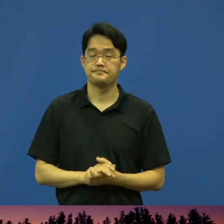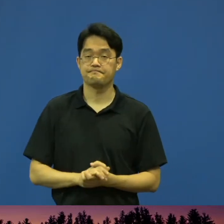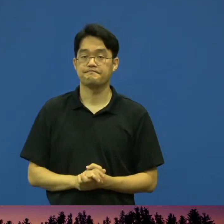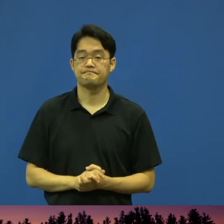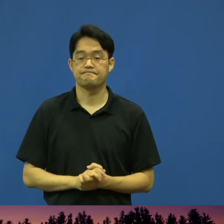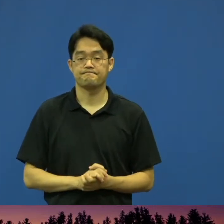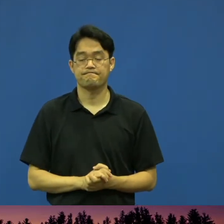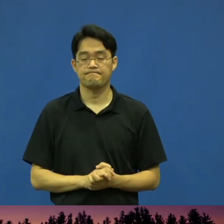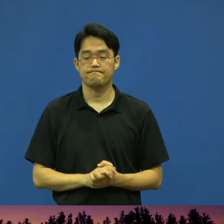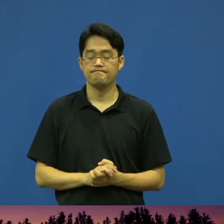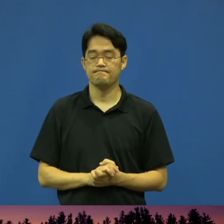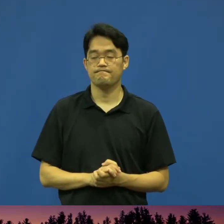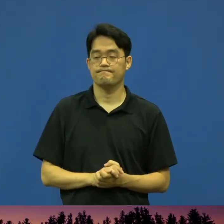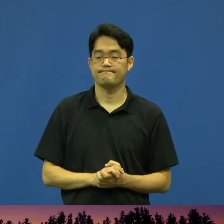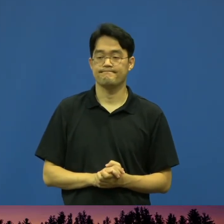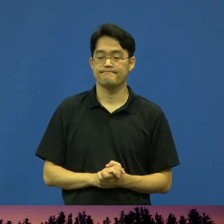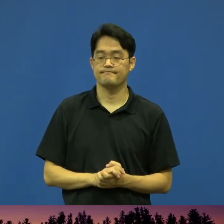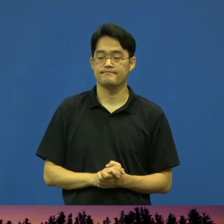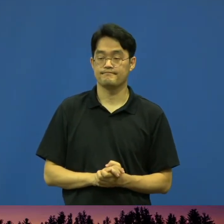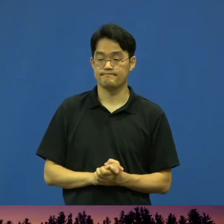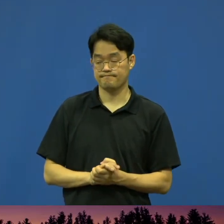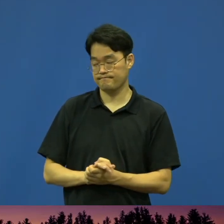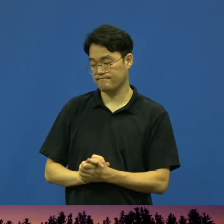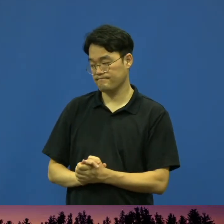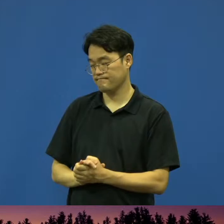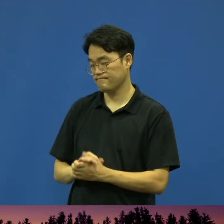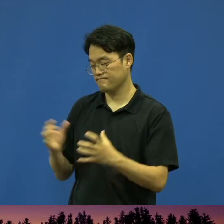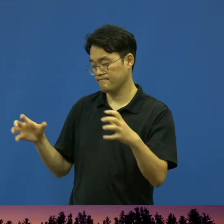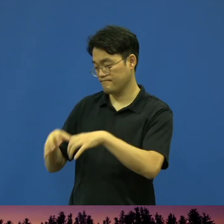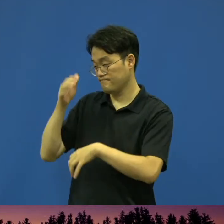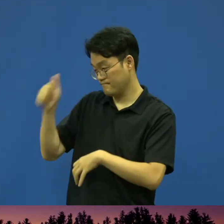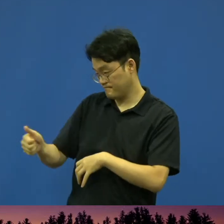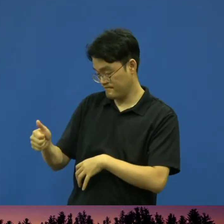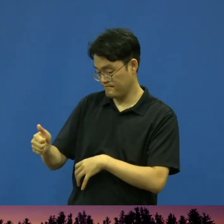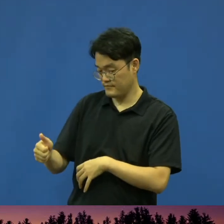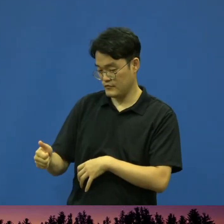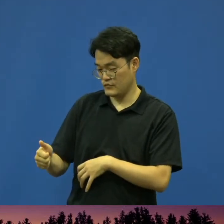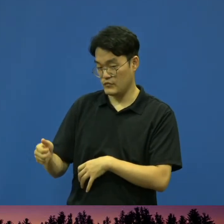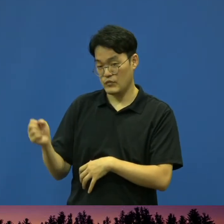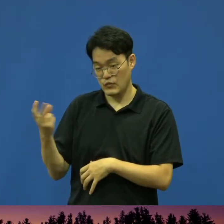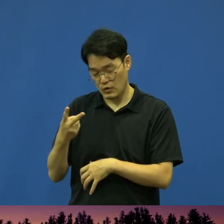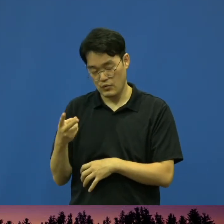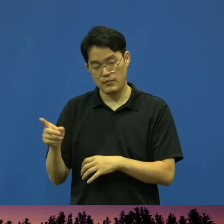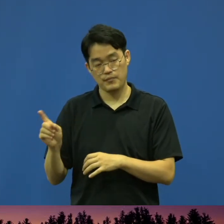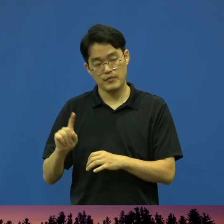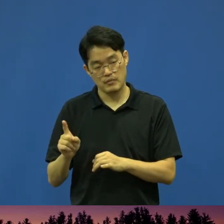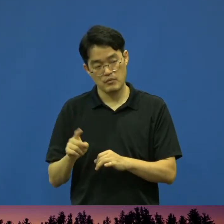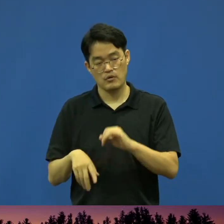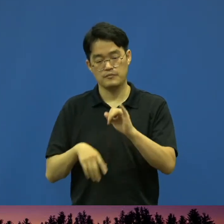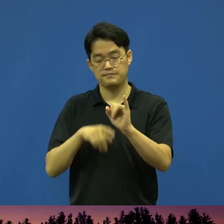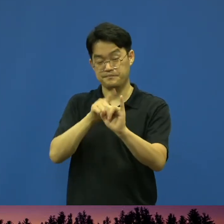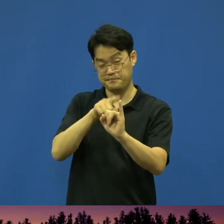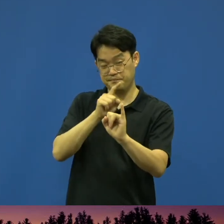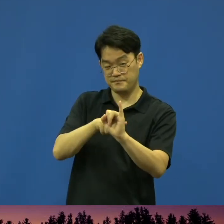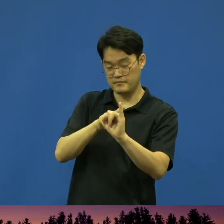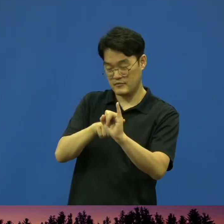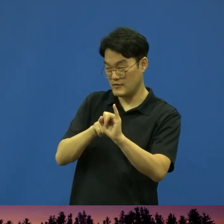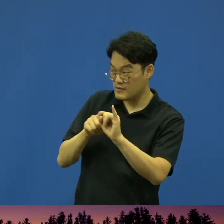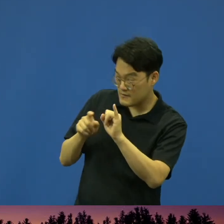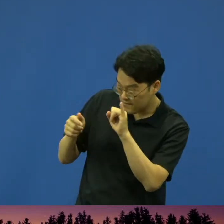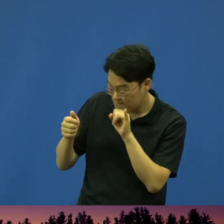있습니다. 그들이 예수님께로 거슬러가는 믿음으로 말미암아 은혜를